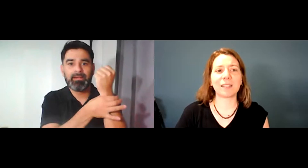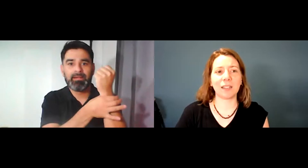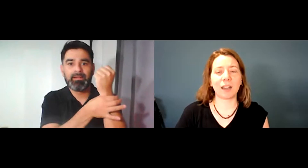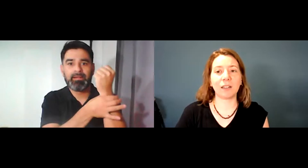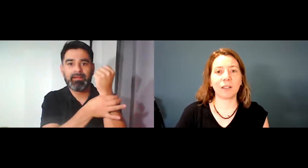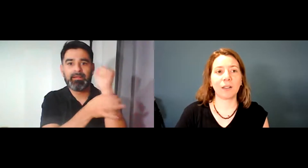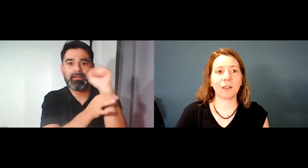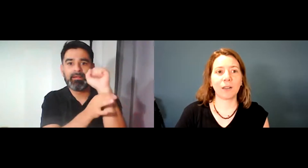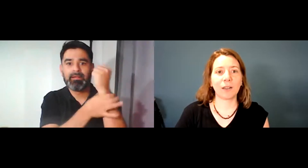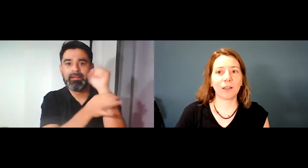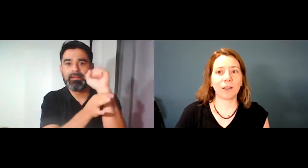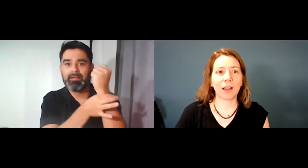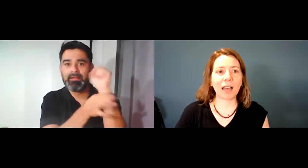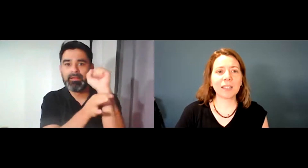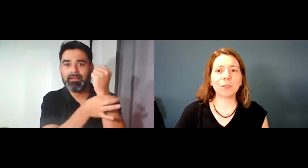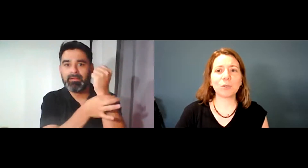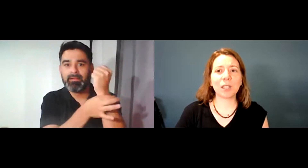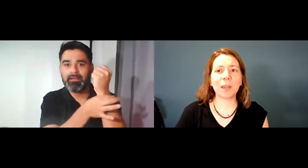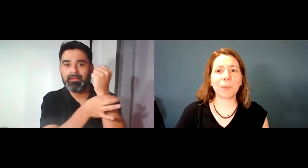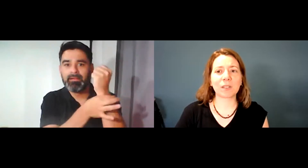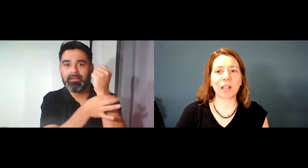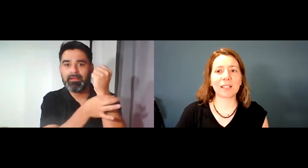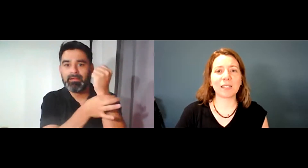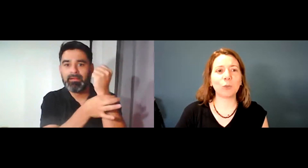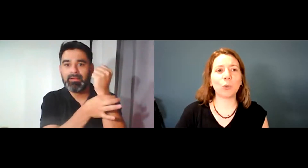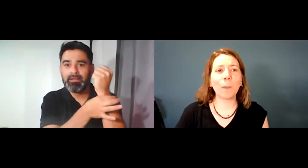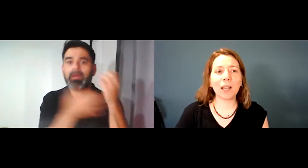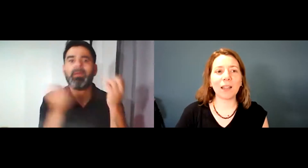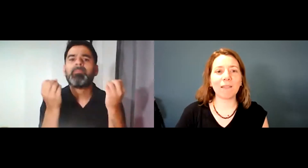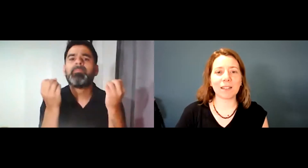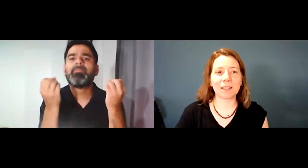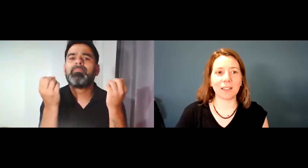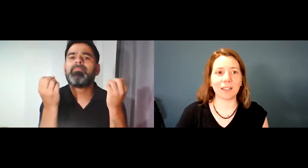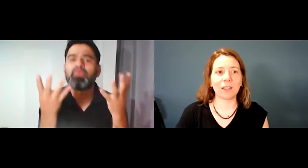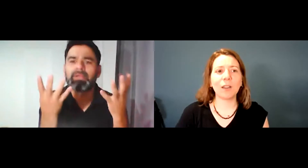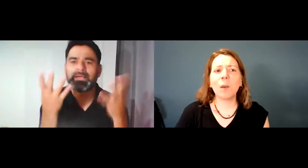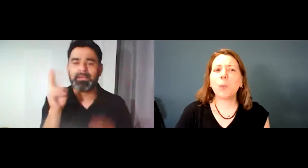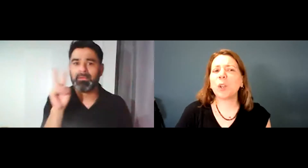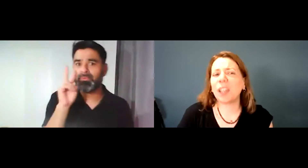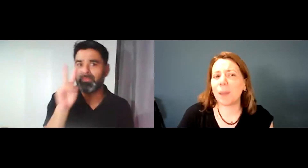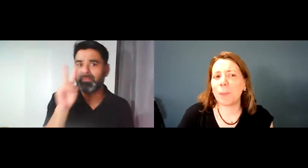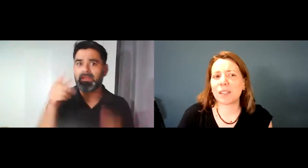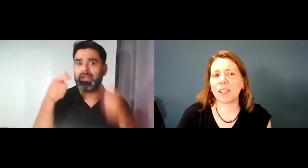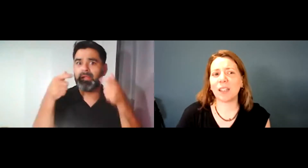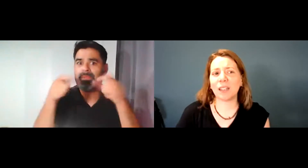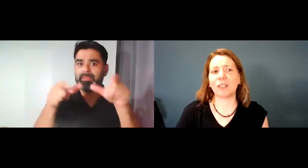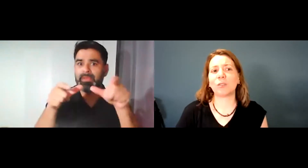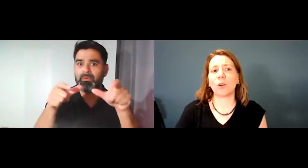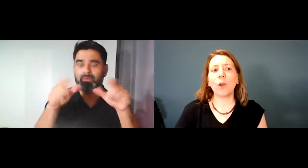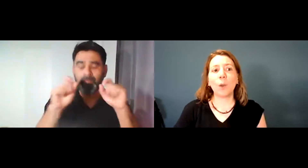seña. Así es, seña personal, así es tu nombre en lengua de seña. ¿Por qué pensé en esto? Porque